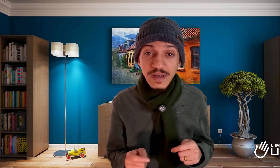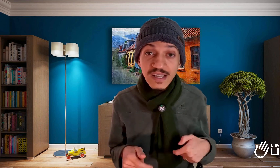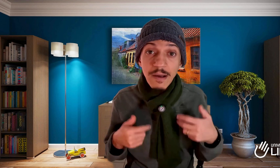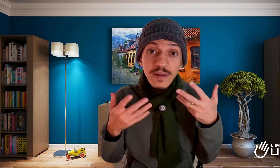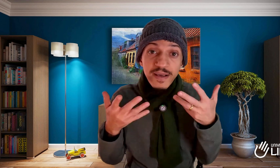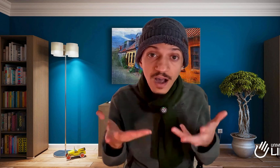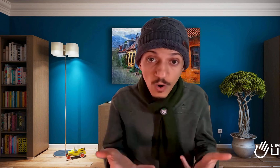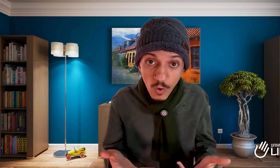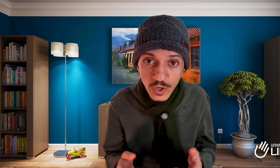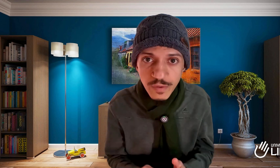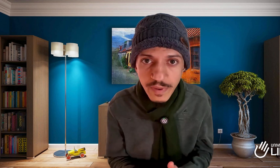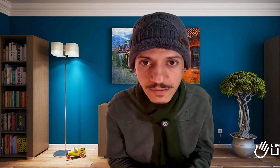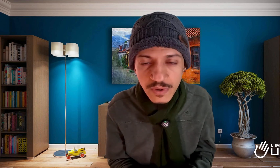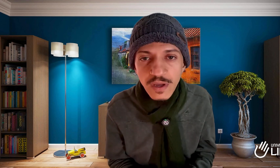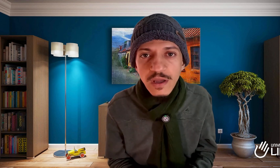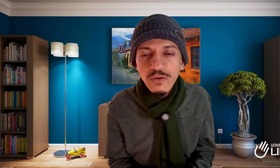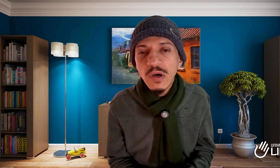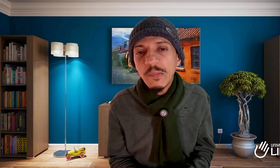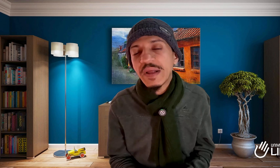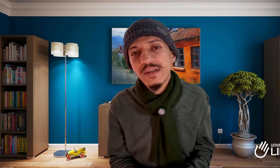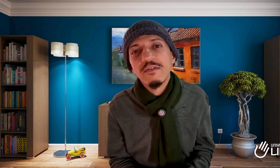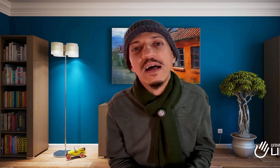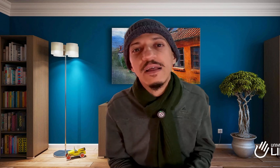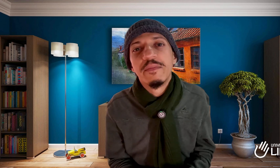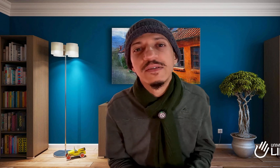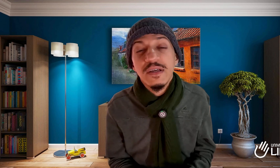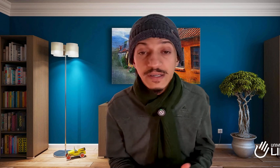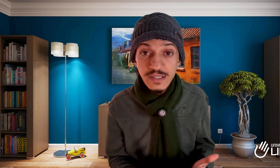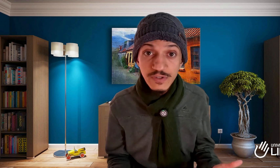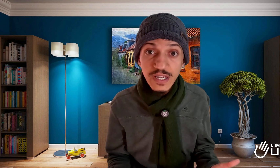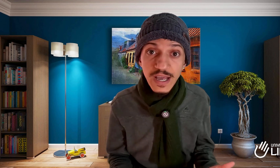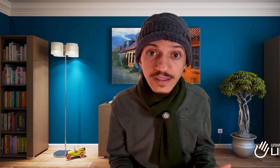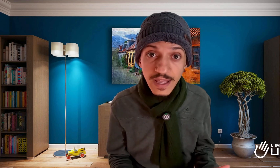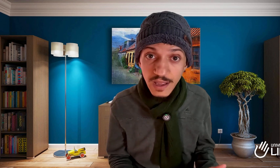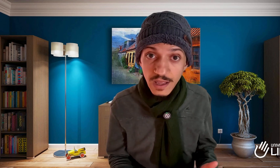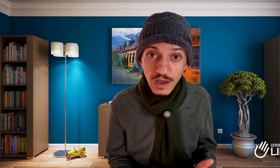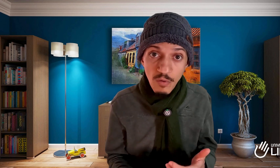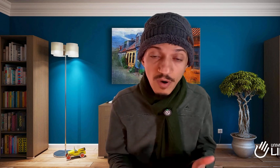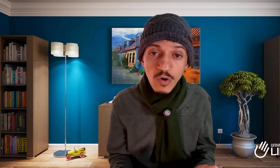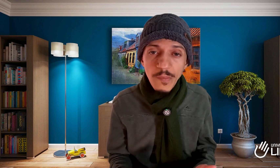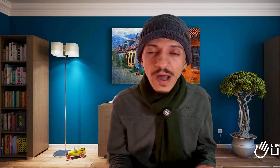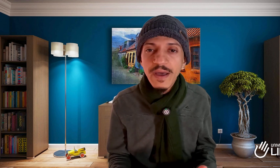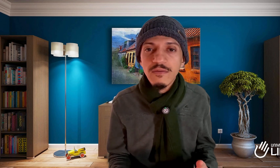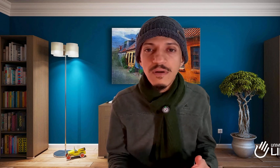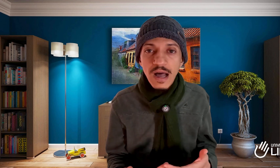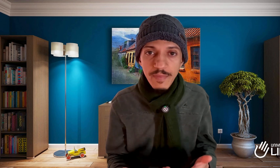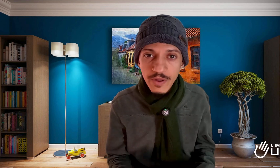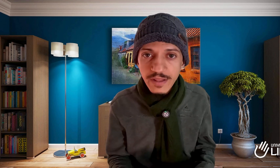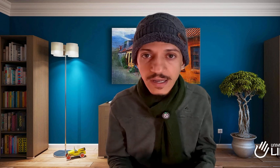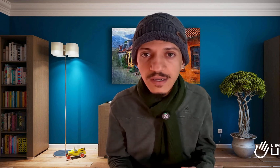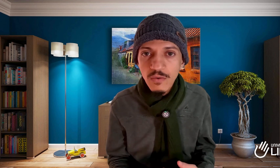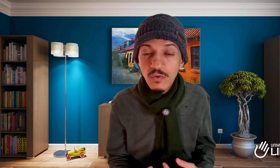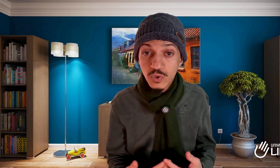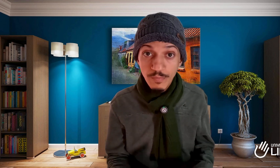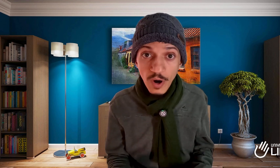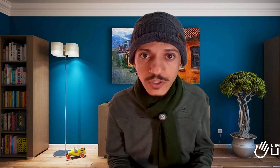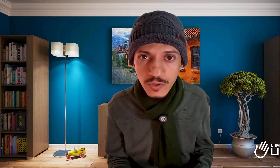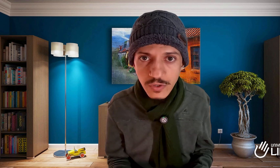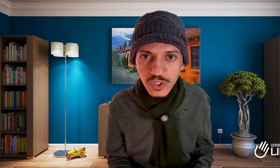a aplicar hoje mesmo no seu aprendizado da Libras. E se você quer ter o meu acompanhamento, a minha orientação, o suporte do nosso time,